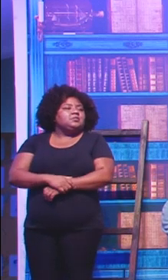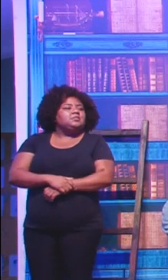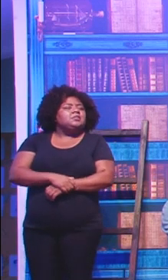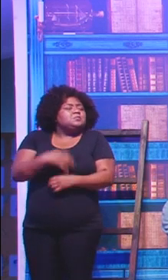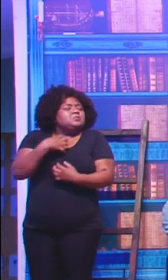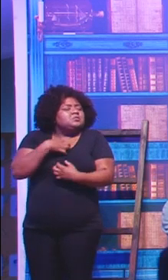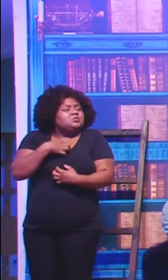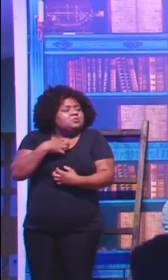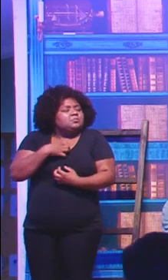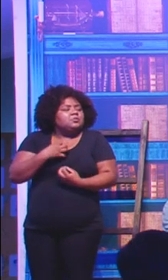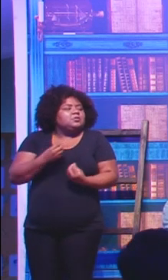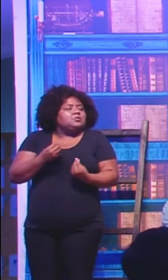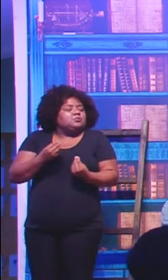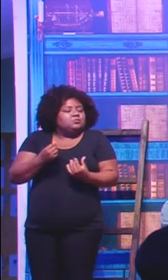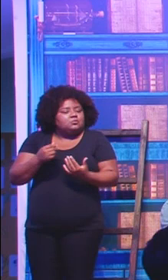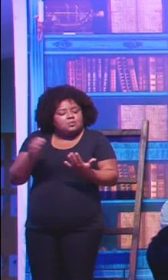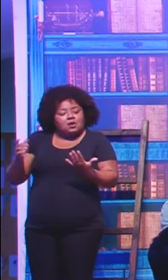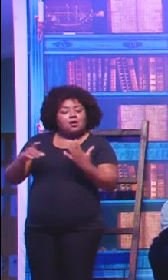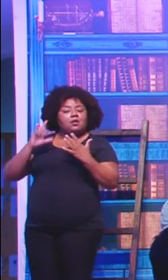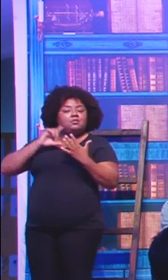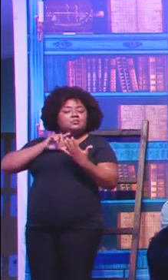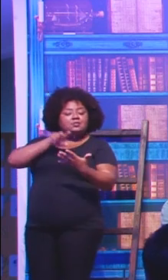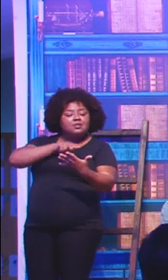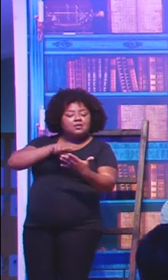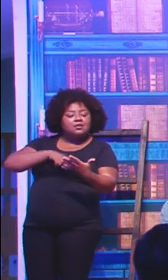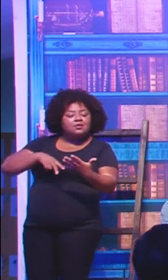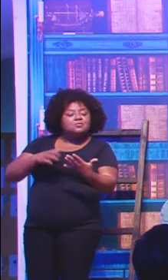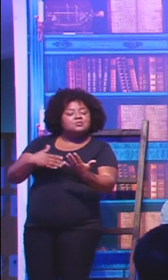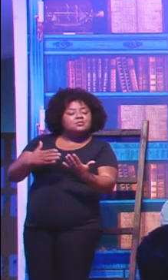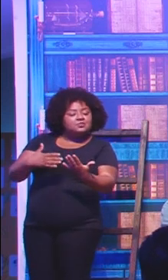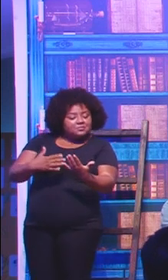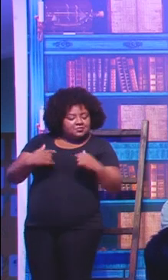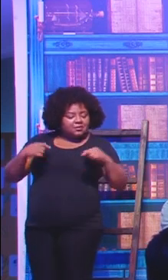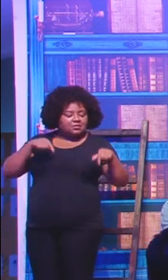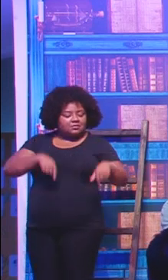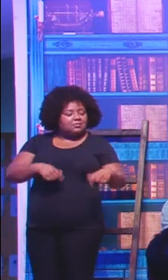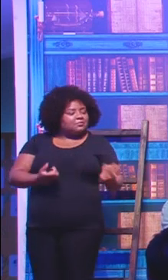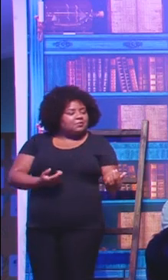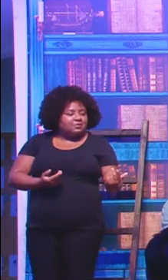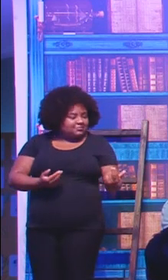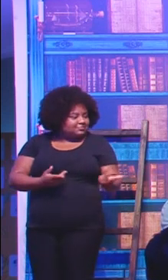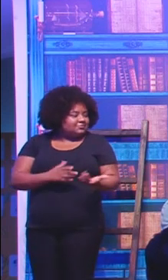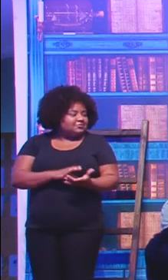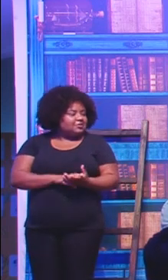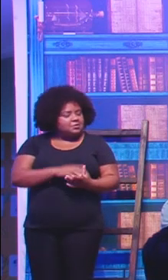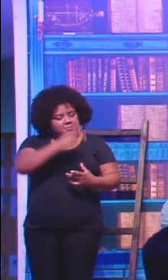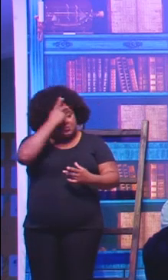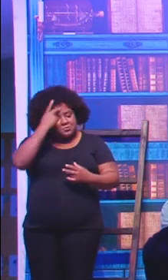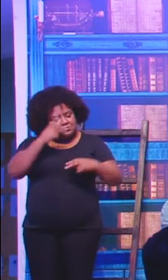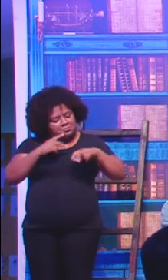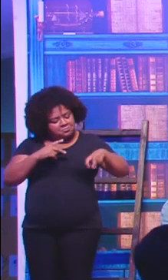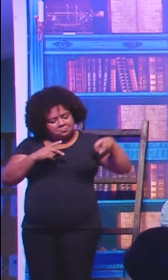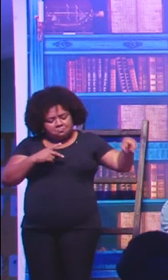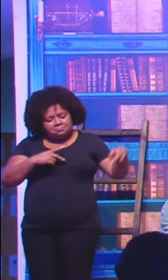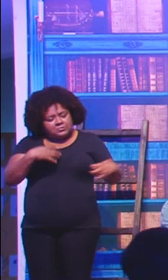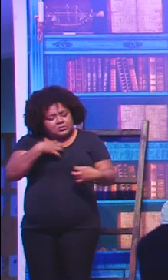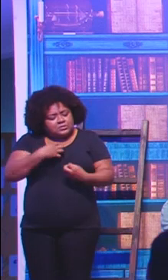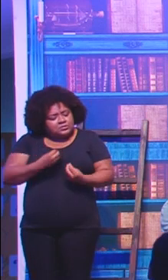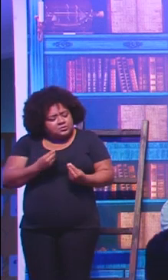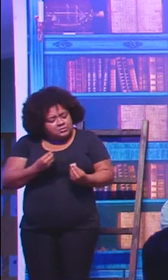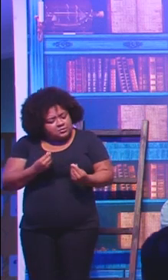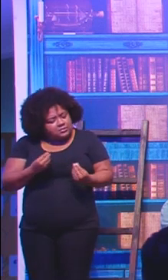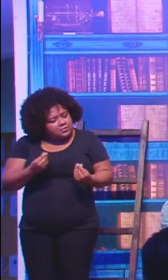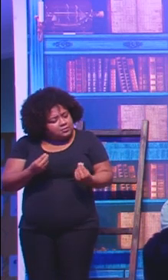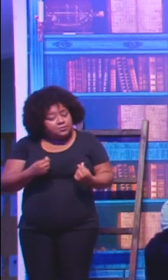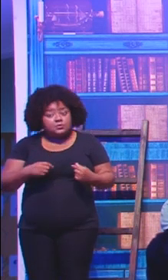do sentimento que eu tive ao ler as obras, estar ao lado de pessoas muito sensíveis, que é o que a